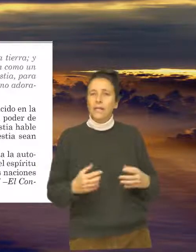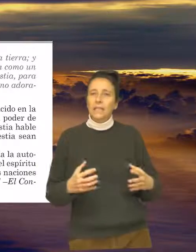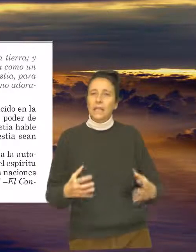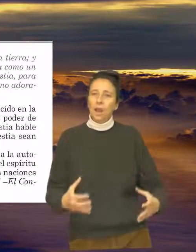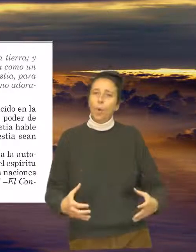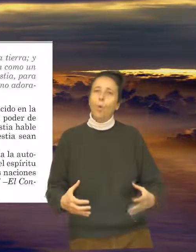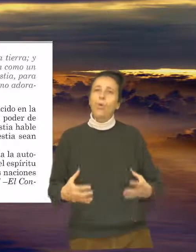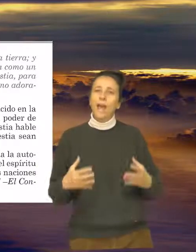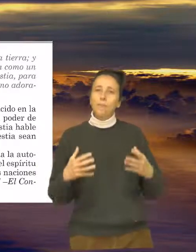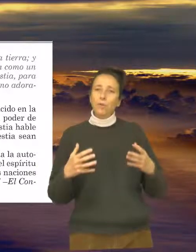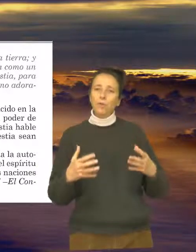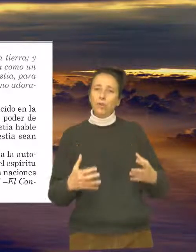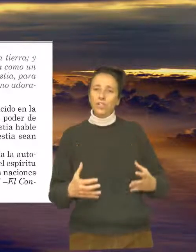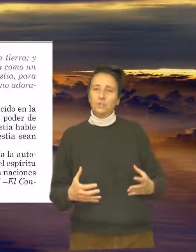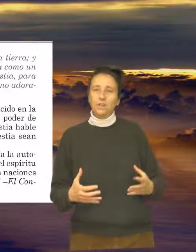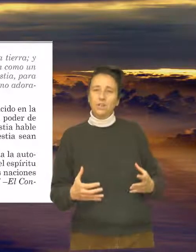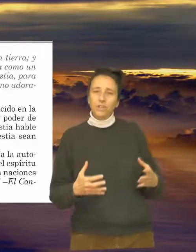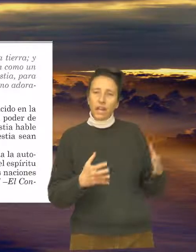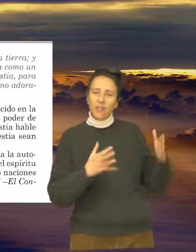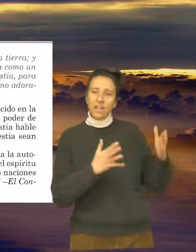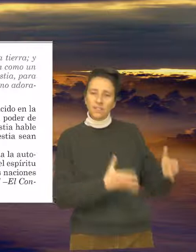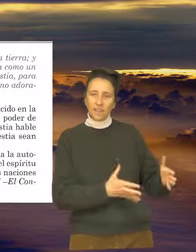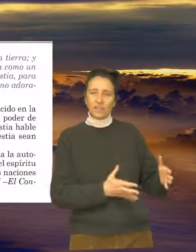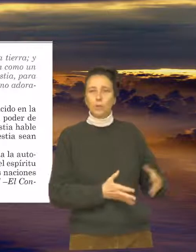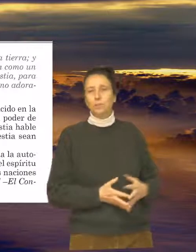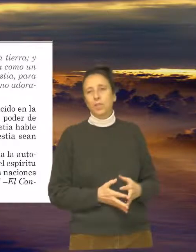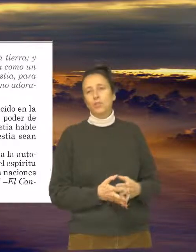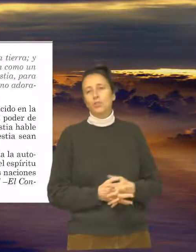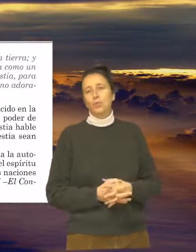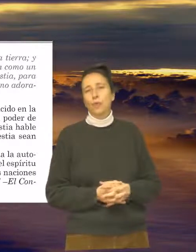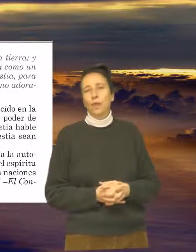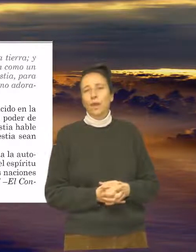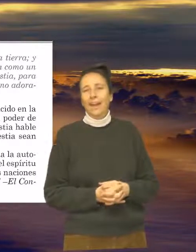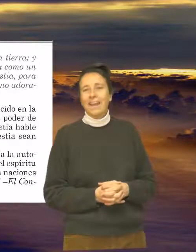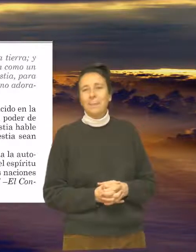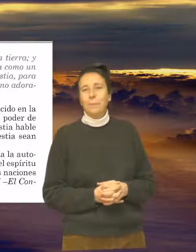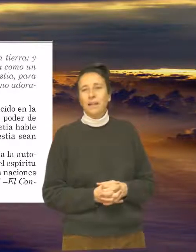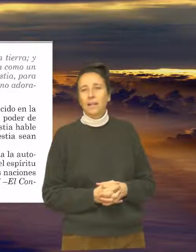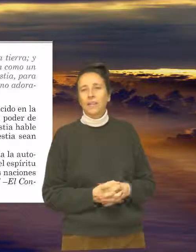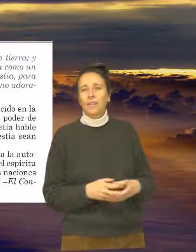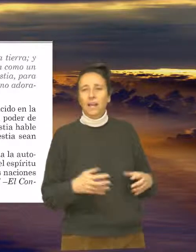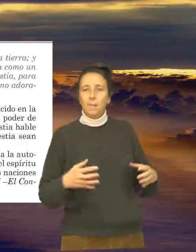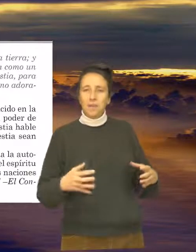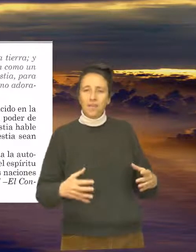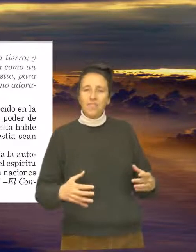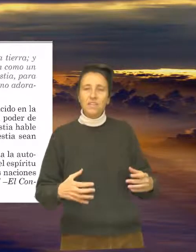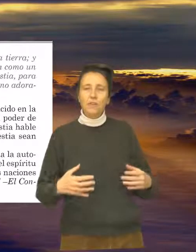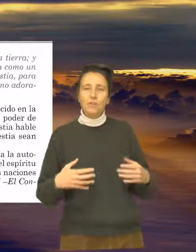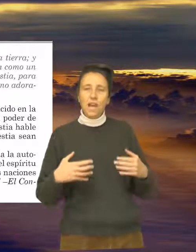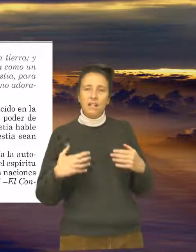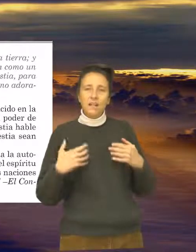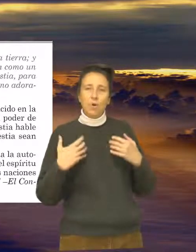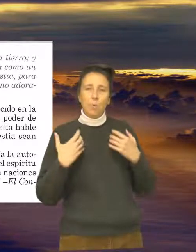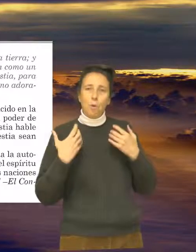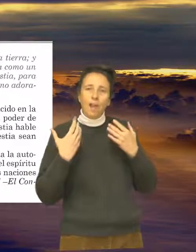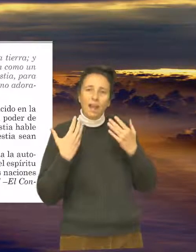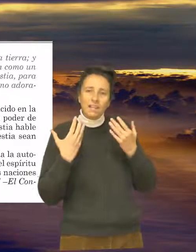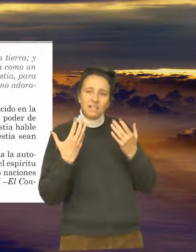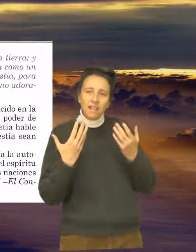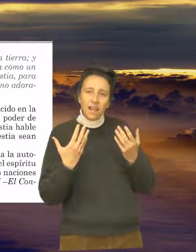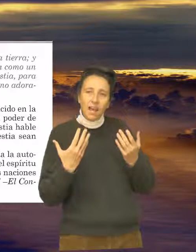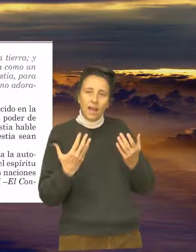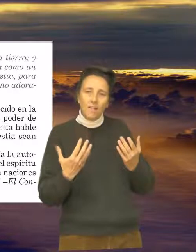histórico y tiene una evolución específica desde que se obtiene su independencia, que empieza a desarrollarse